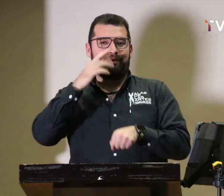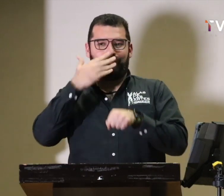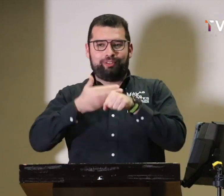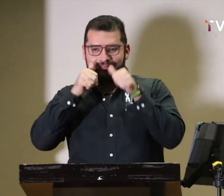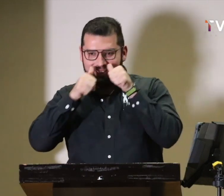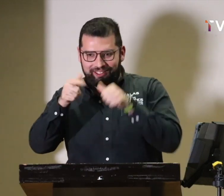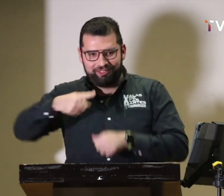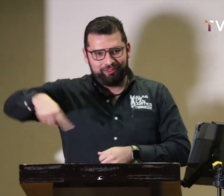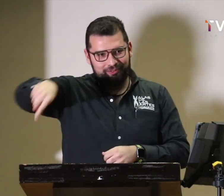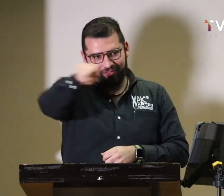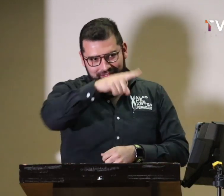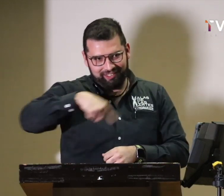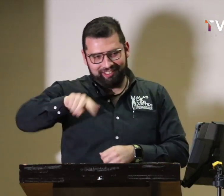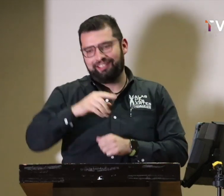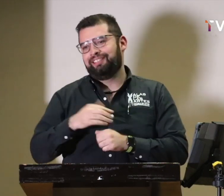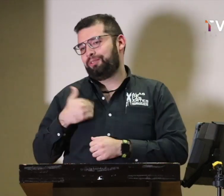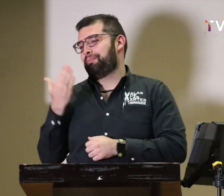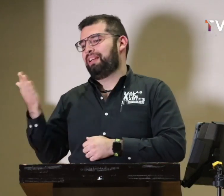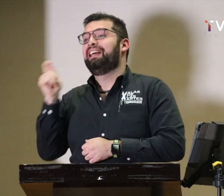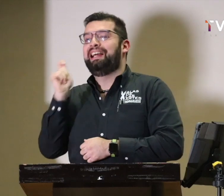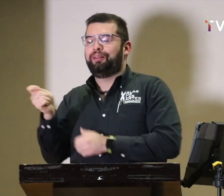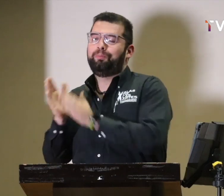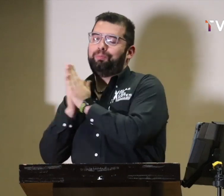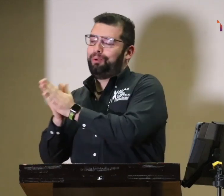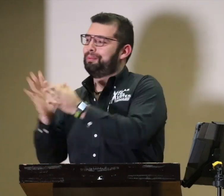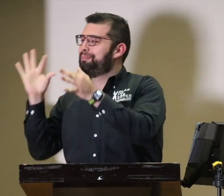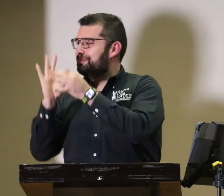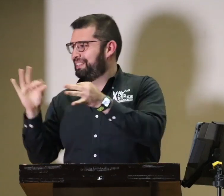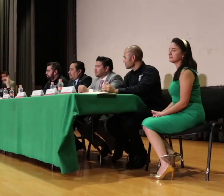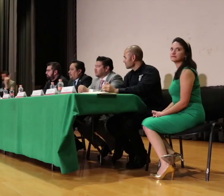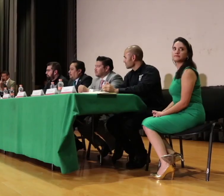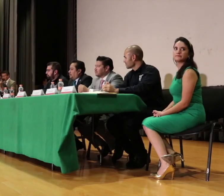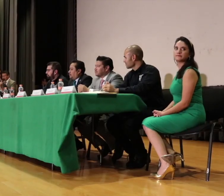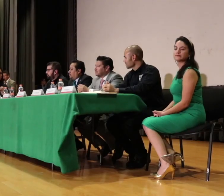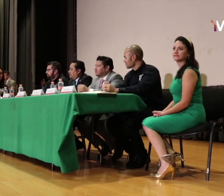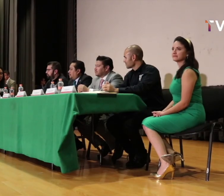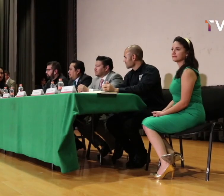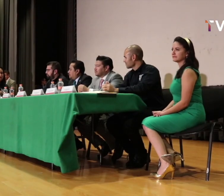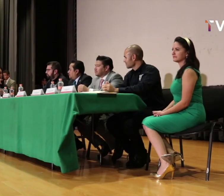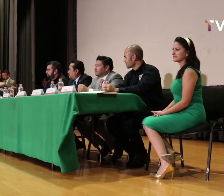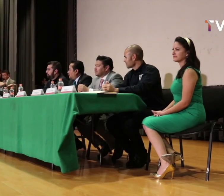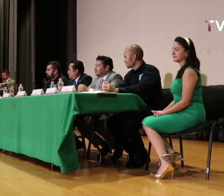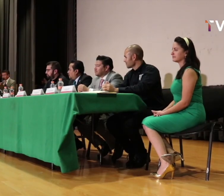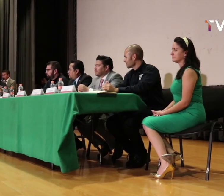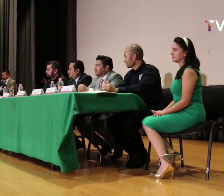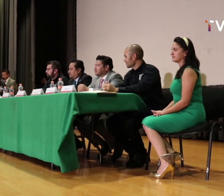el gobierno del Estado de México garantiza certeza jurídica a las personas sordas al eliminar las barreras de comunicación. La